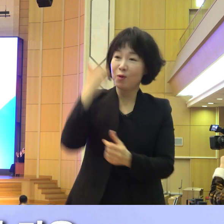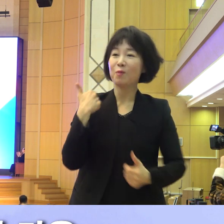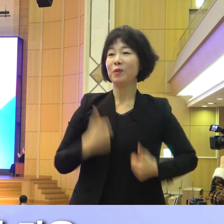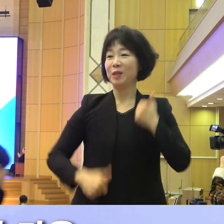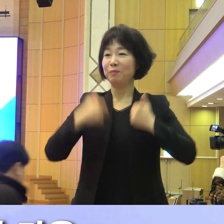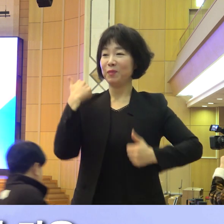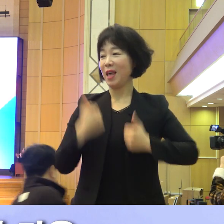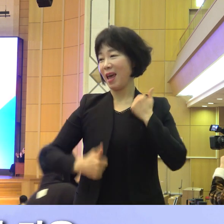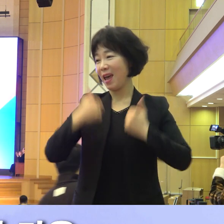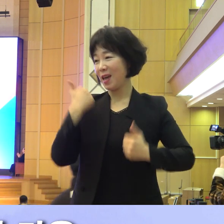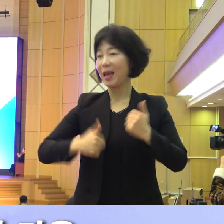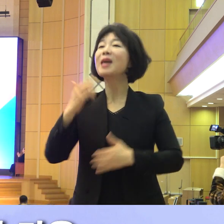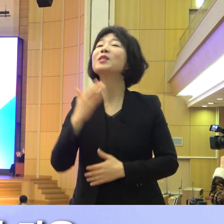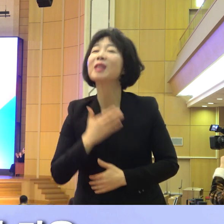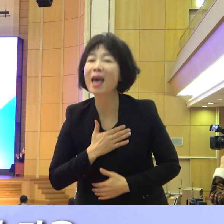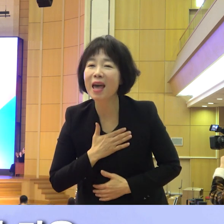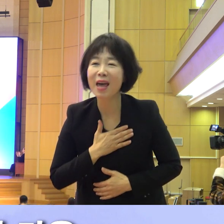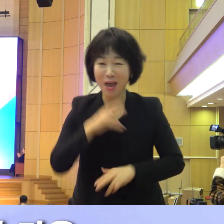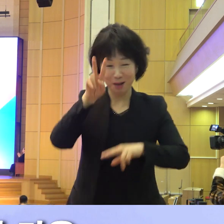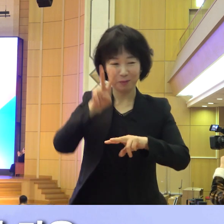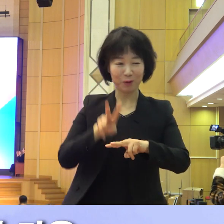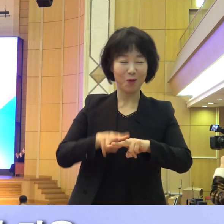샘솟는 기쁨 내게